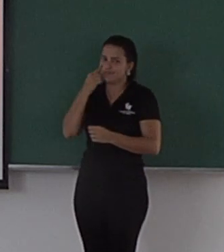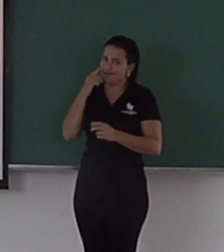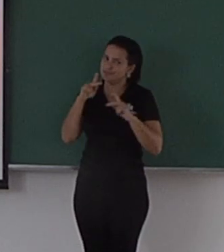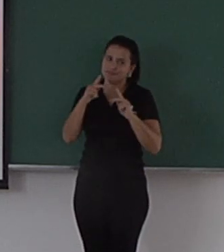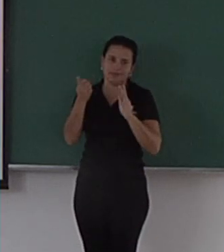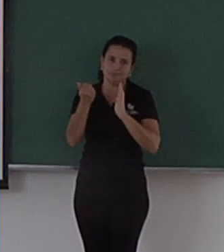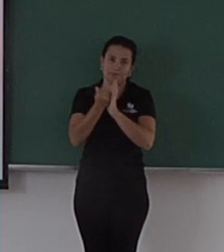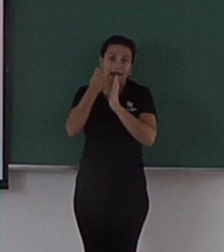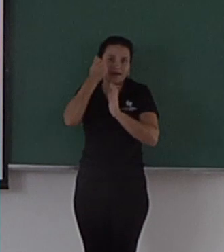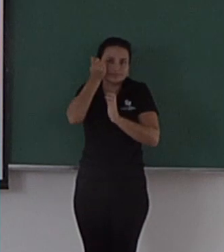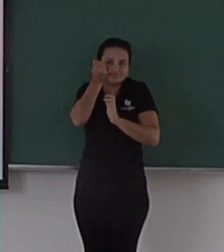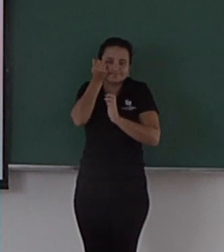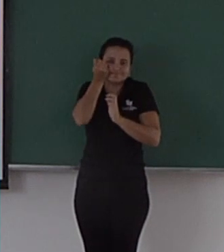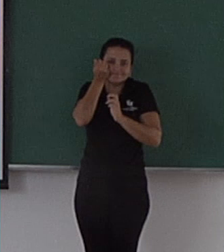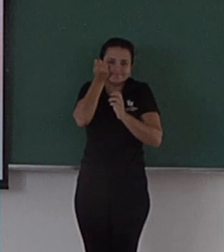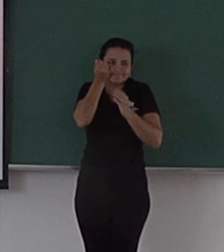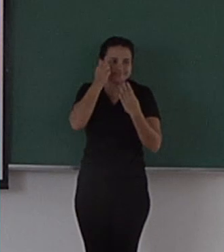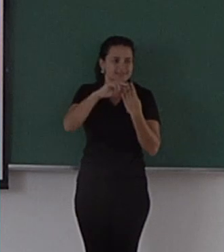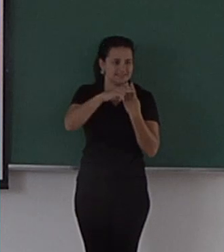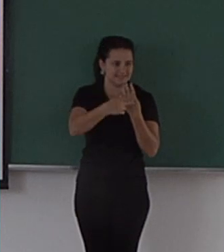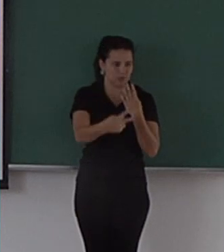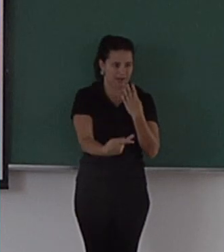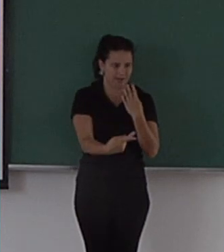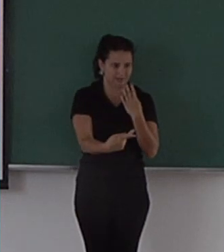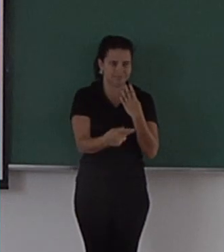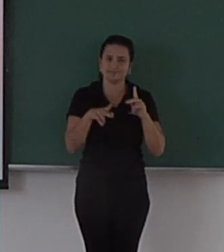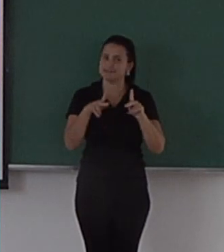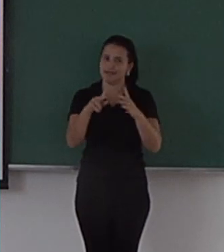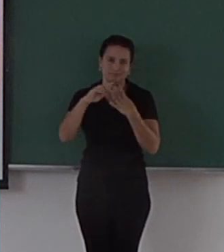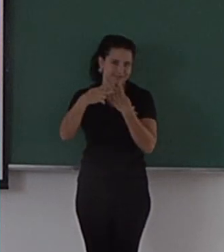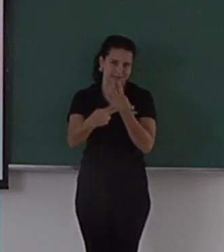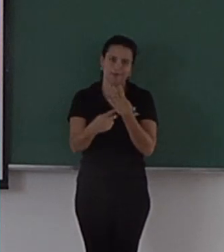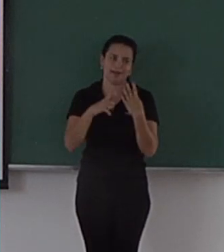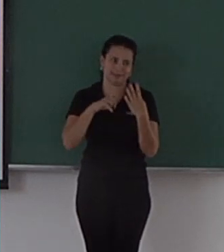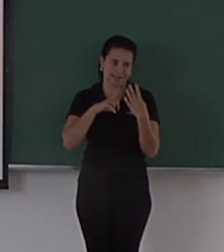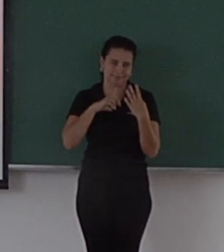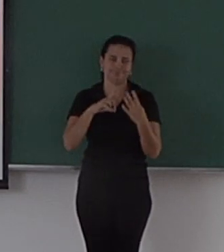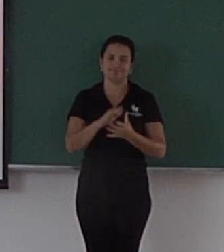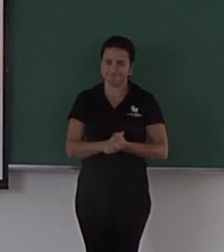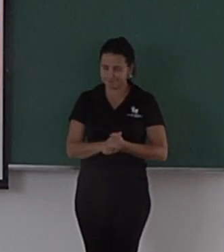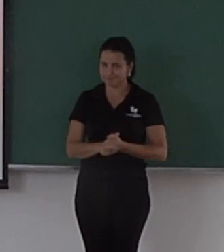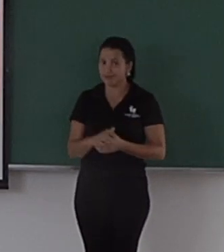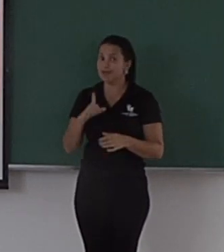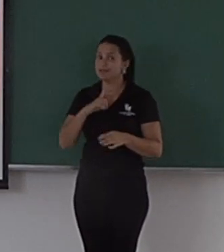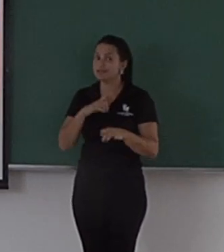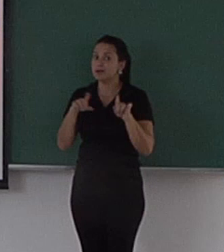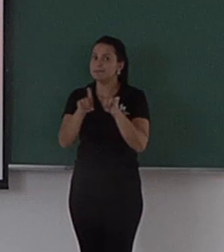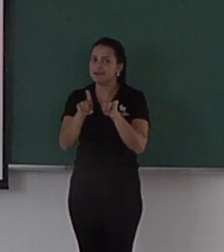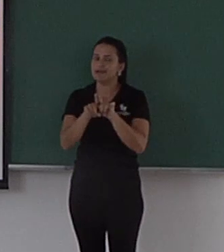marca, fica, né, a sequelazinha. E vamos falar um pouquinho sobre os compostos orgânicos, que são